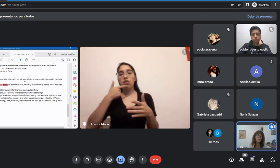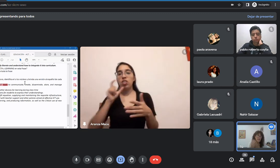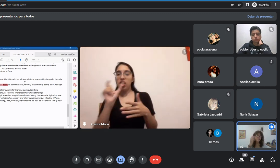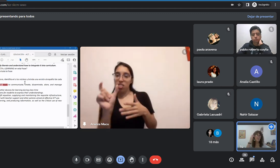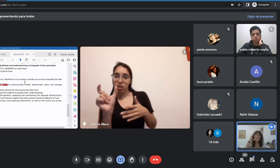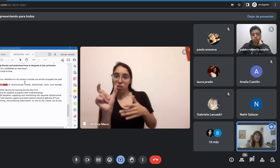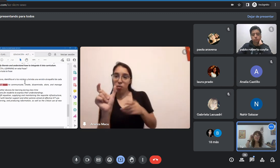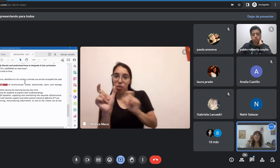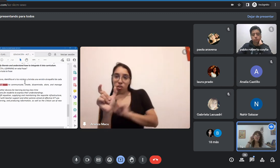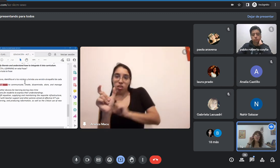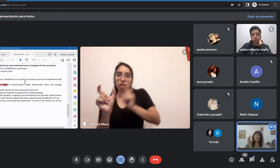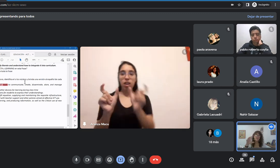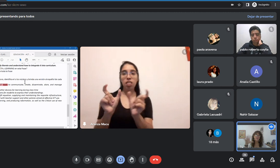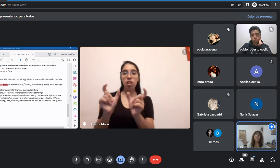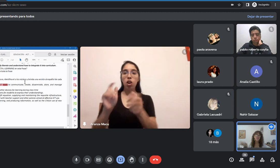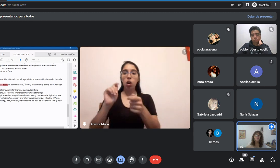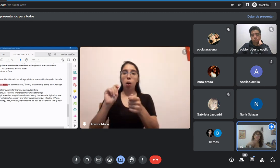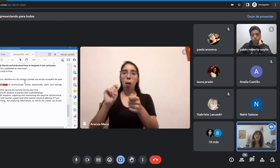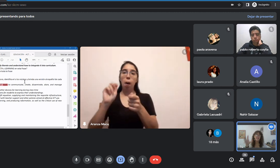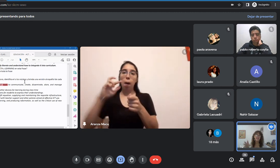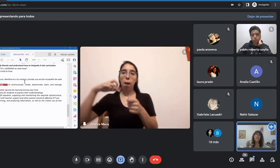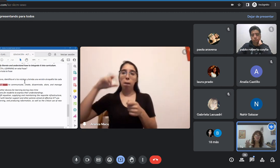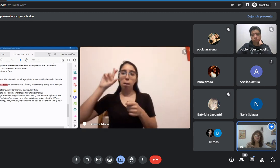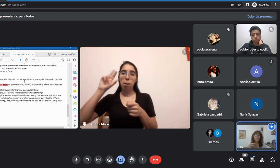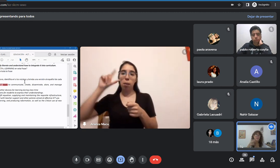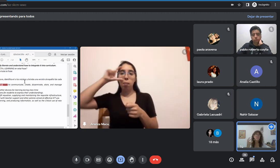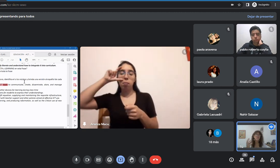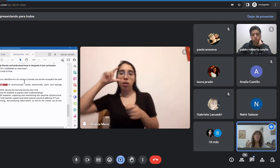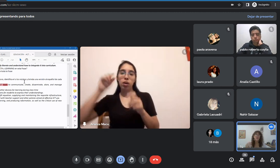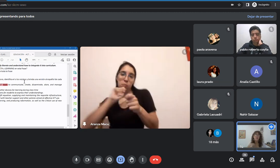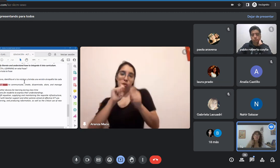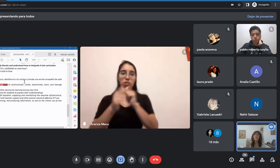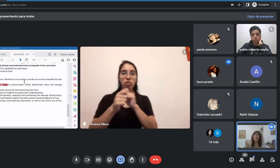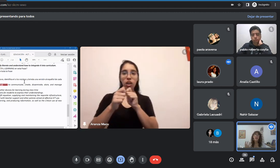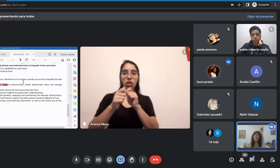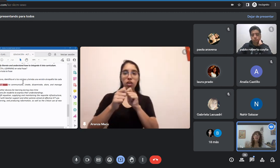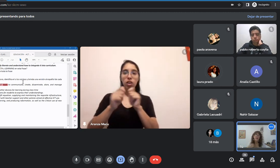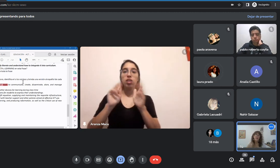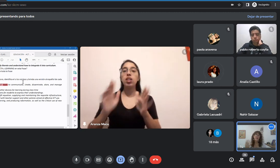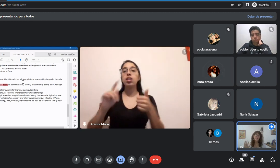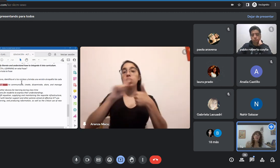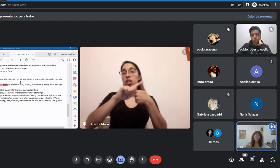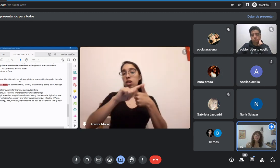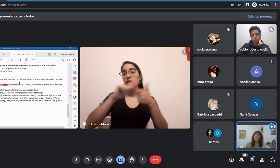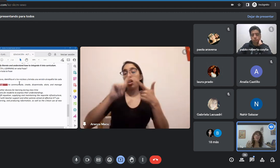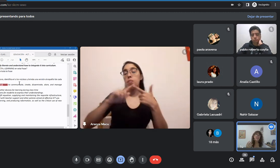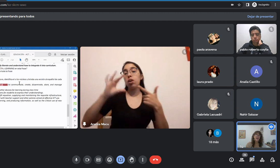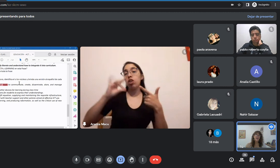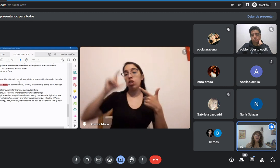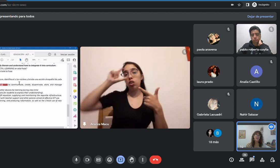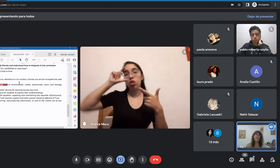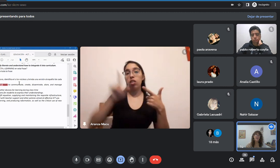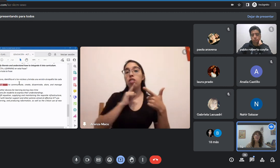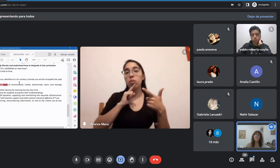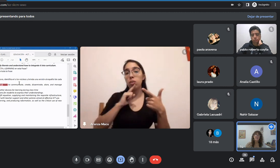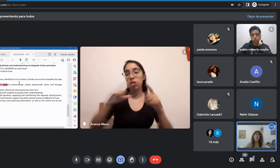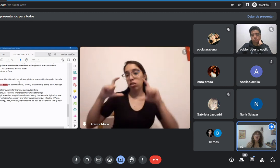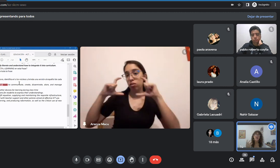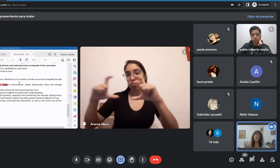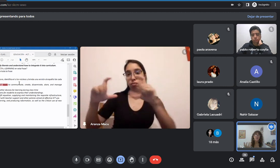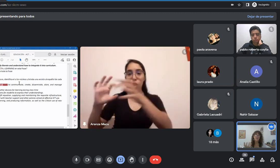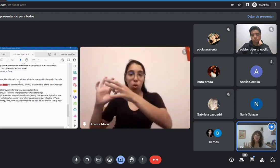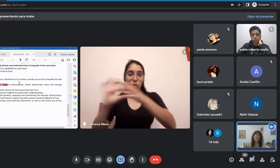determinantes, ¿sí? El determinante forma parte de esos premodificadores porque en realidad está diciendo